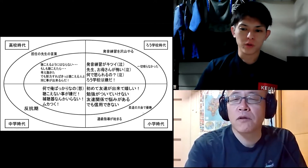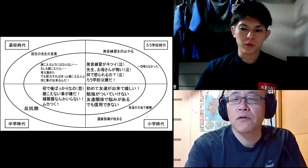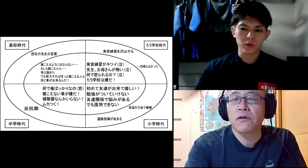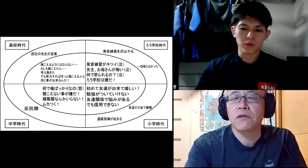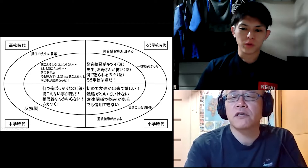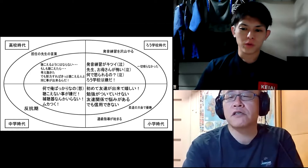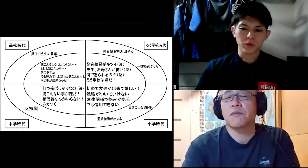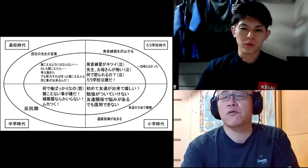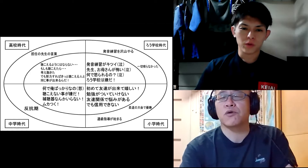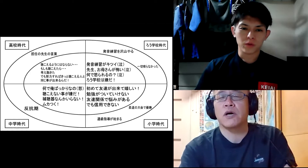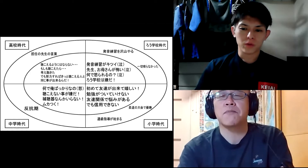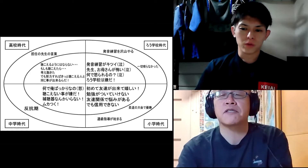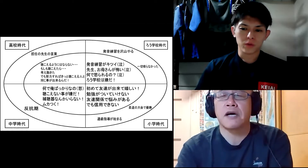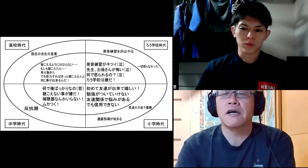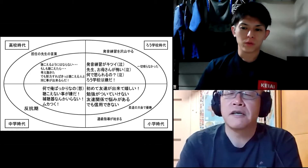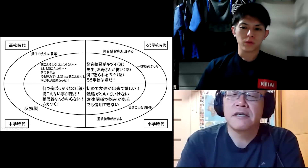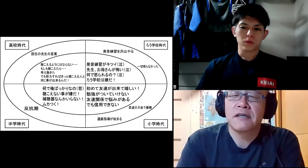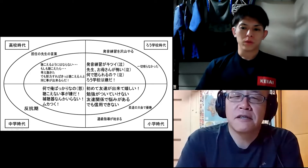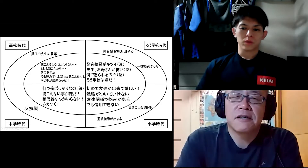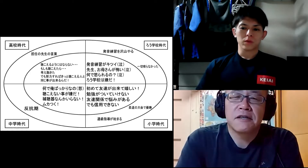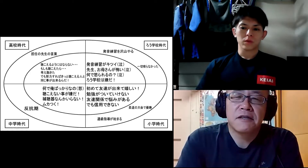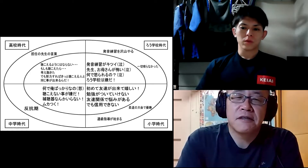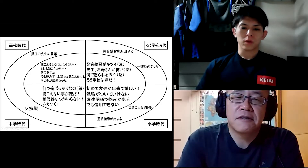もう一切しゃべることをやめました。